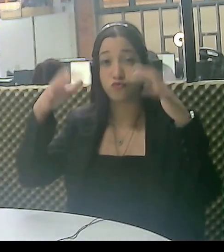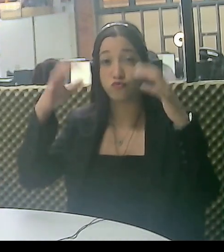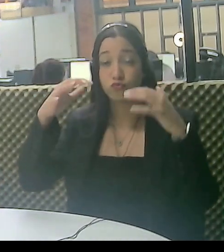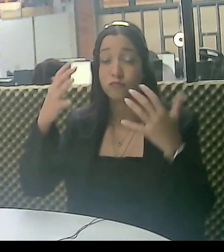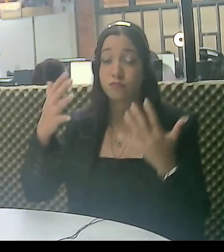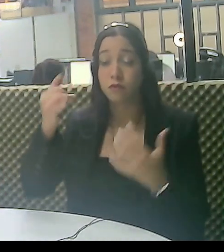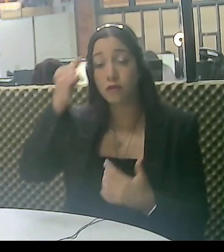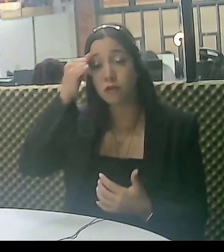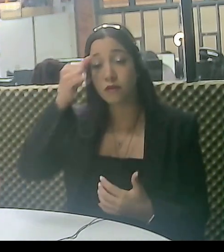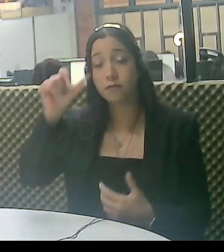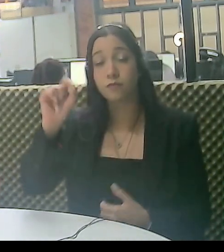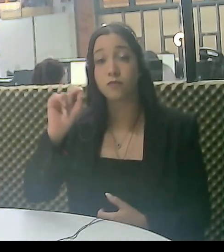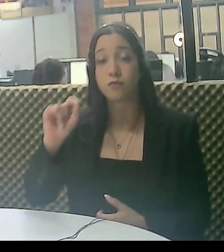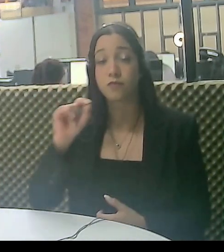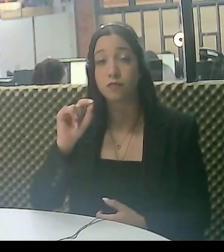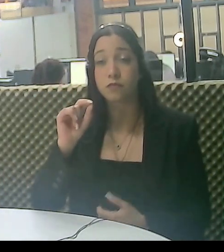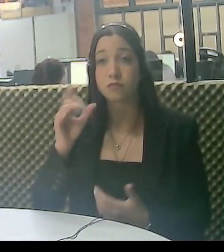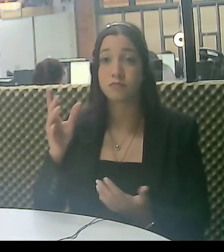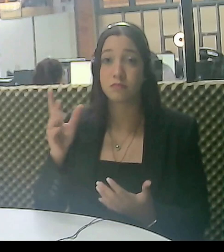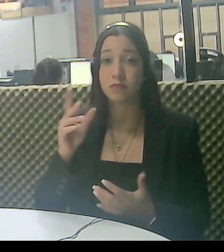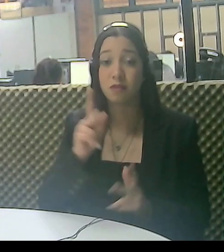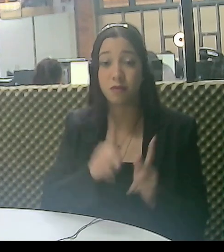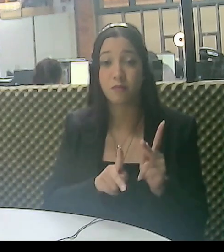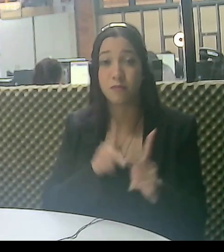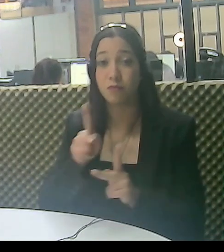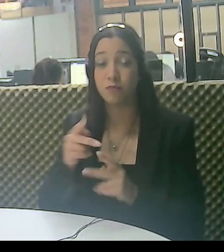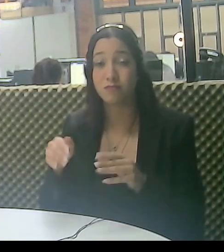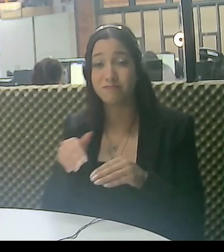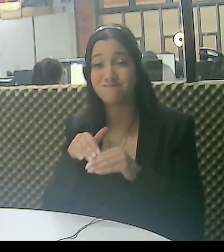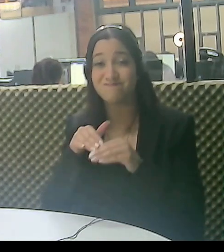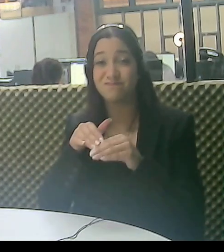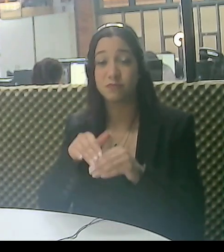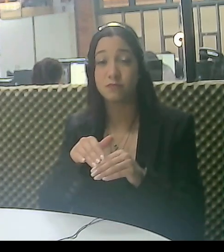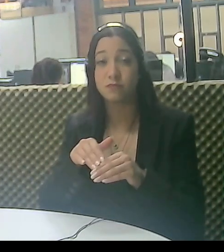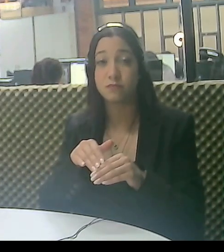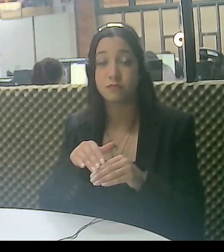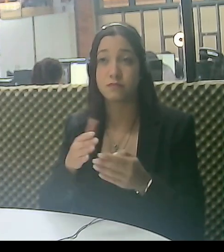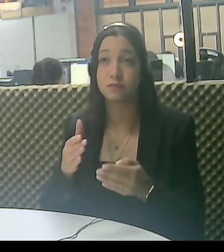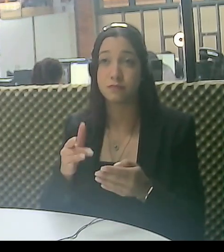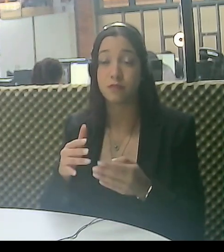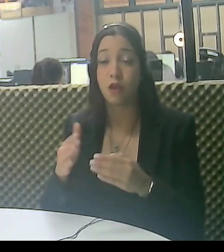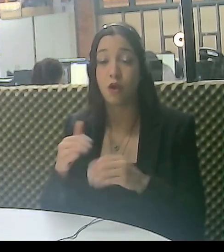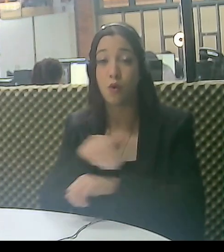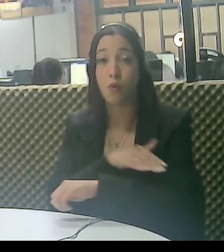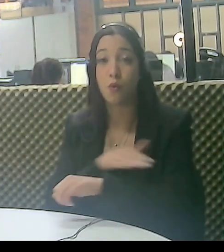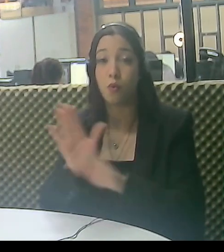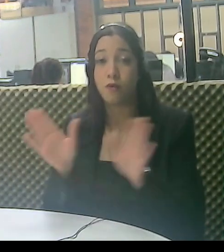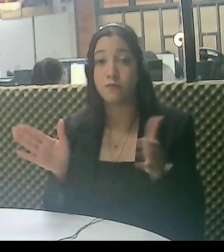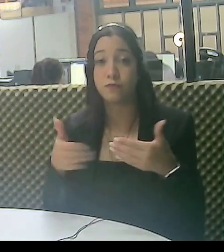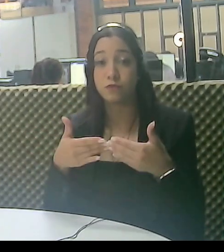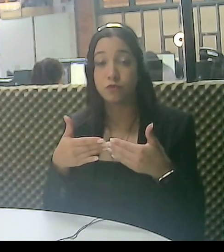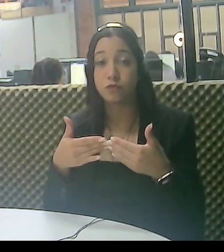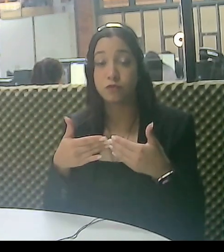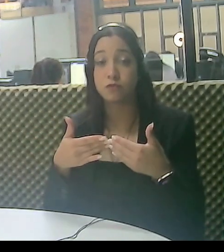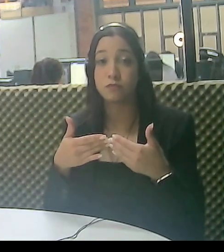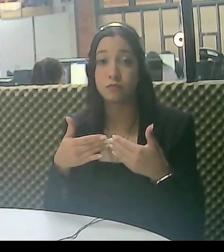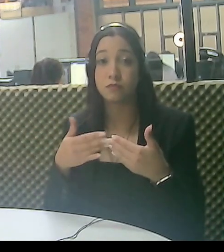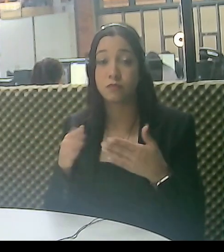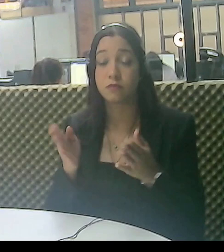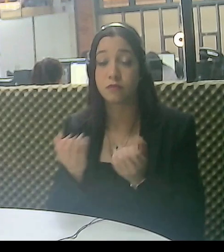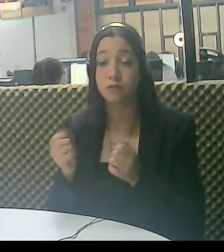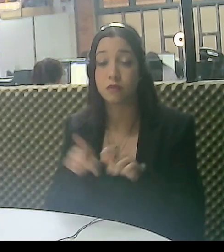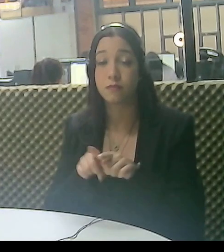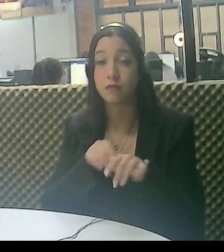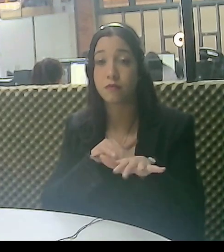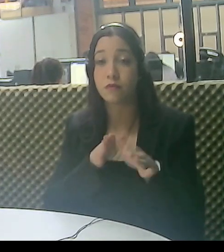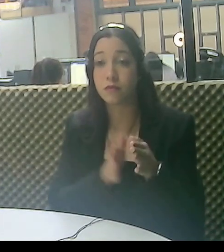poder evitar o mais possível que a população seja atingida, seja nas interdições de vias, na desvio de trânsito para